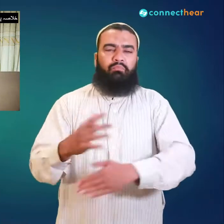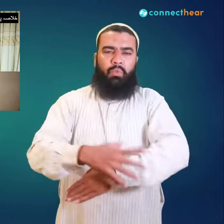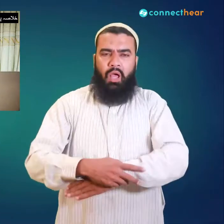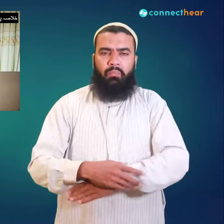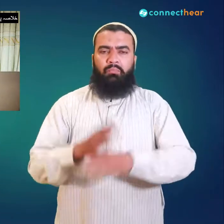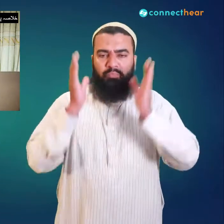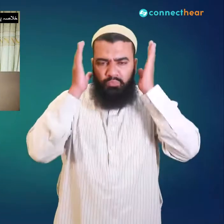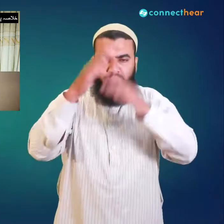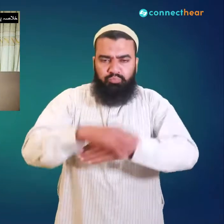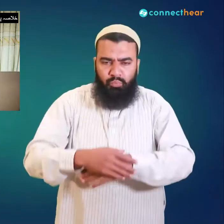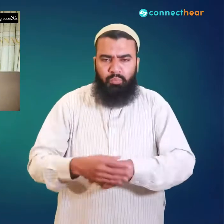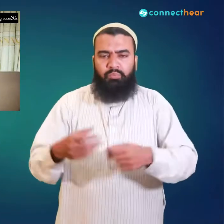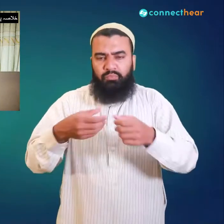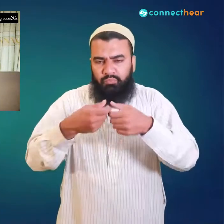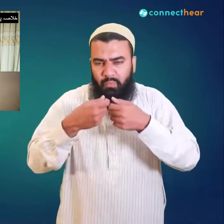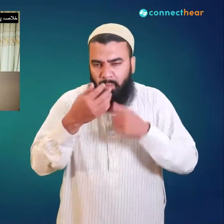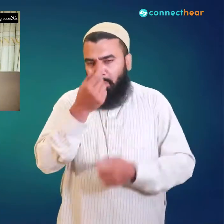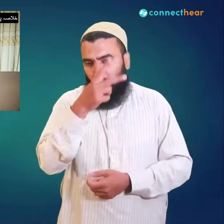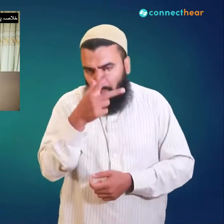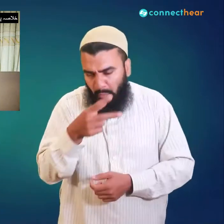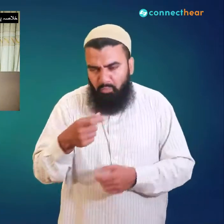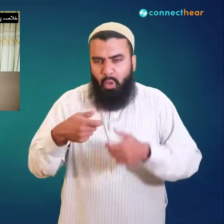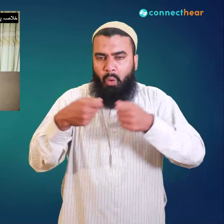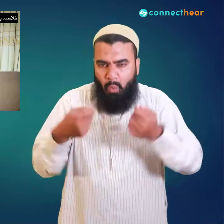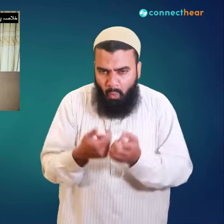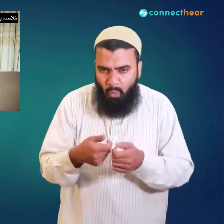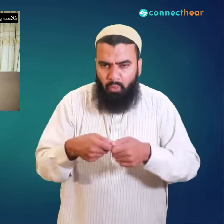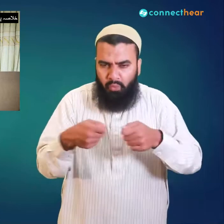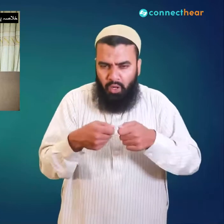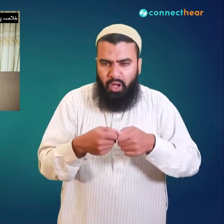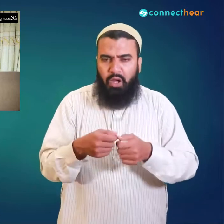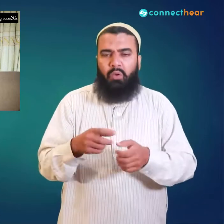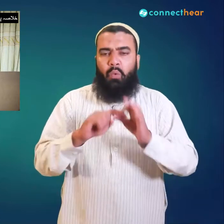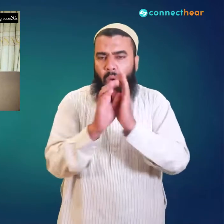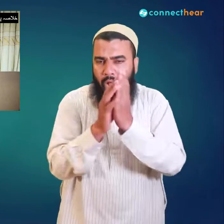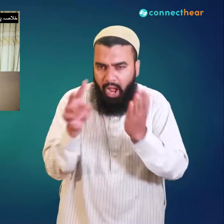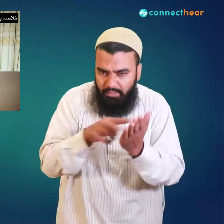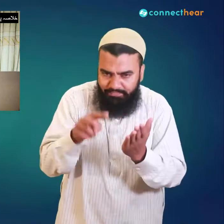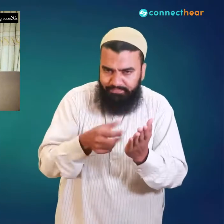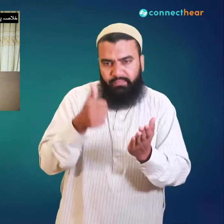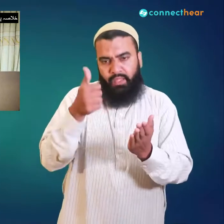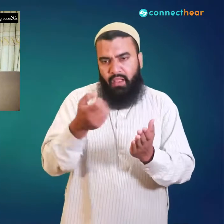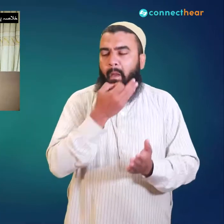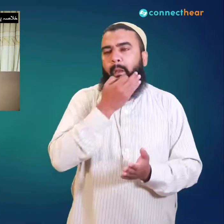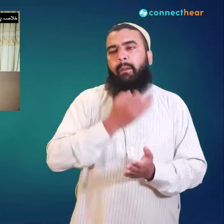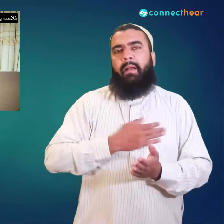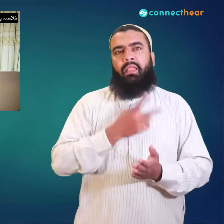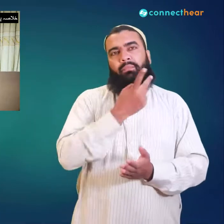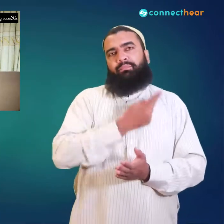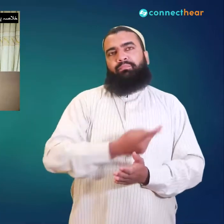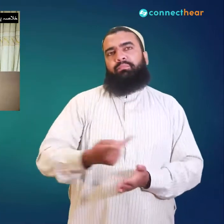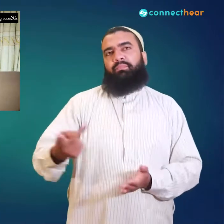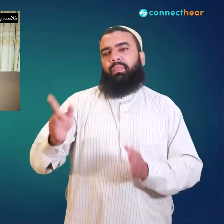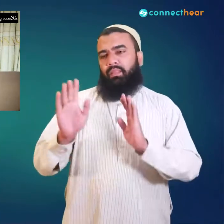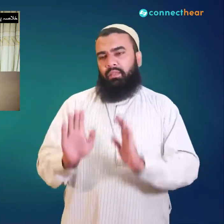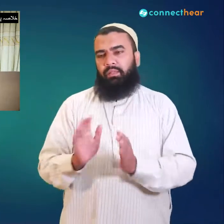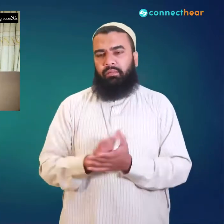ہے، البتہ ان کا ادب اور احترام اسی طرح باقی رکھا گیا ہے کہ یہ اشہر حرم ہیں۔